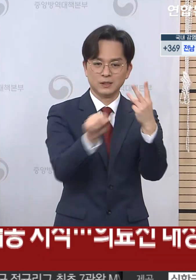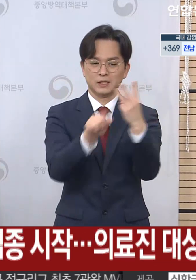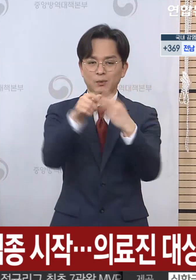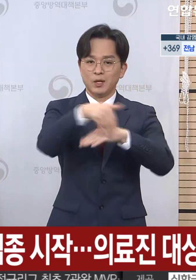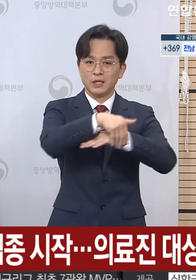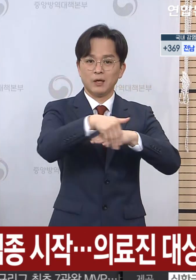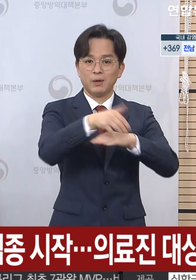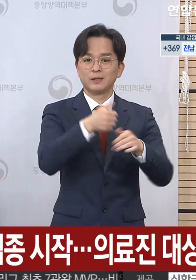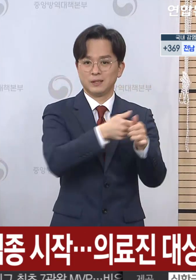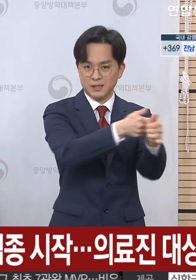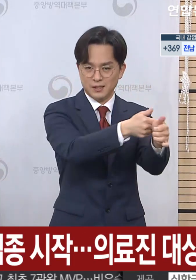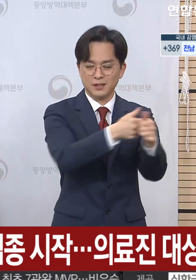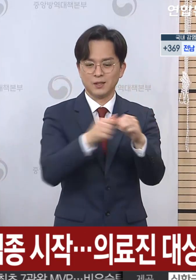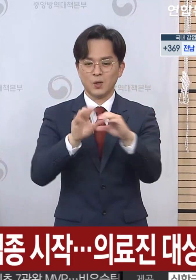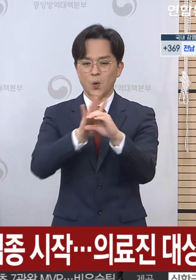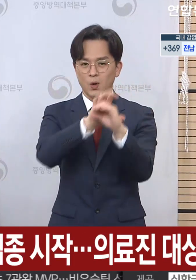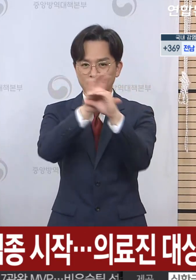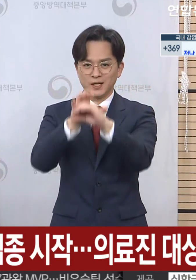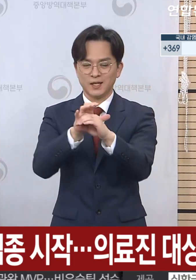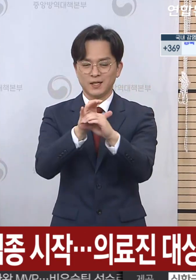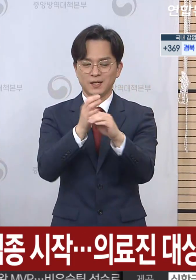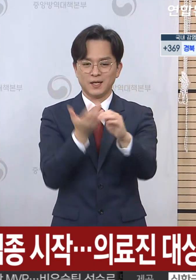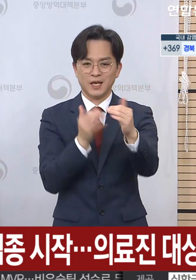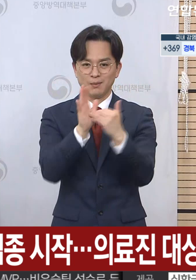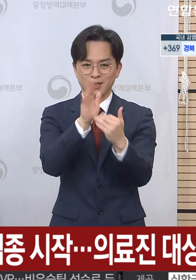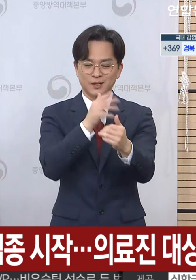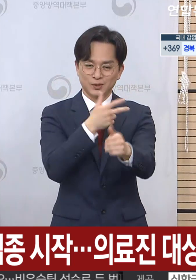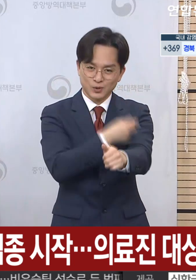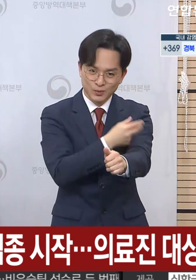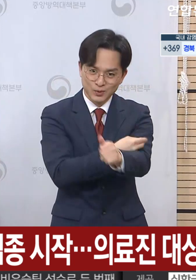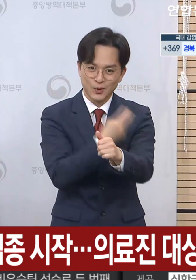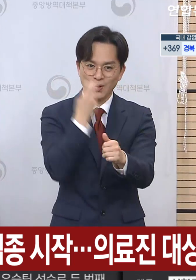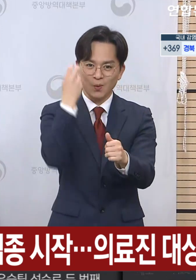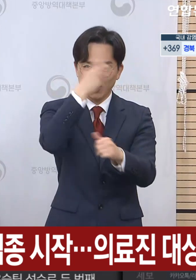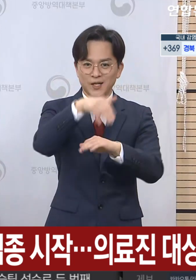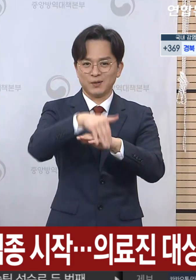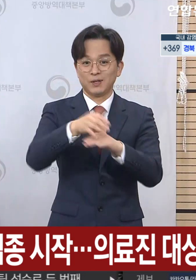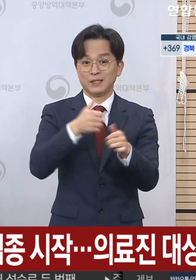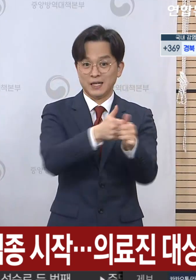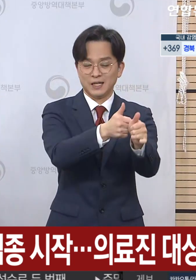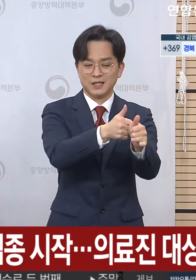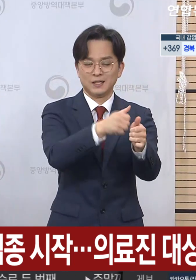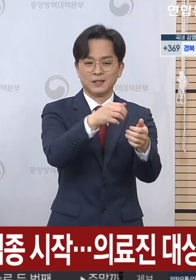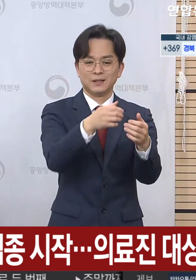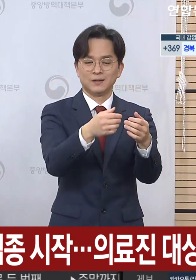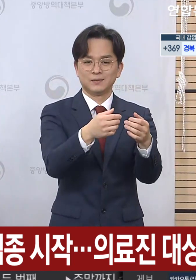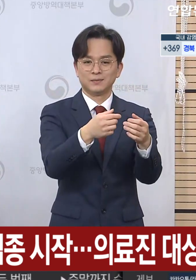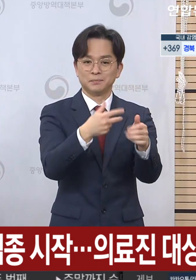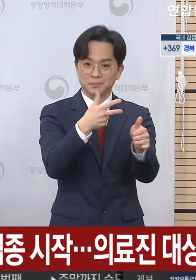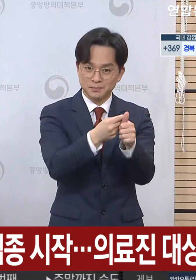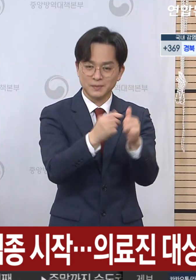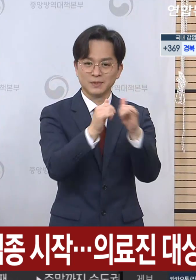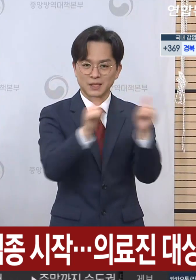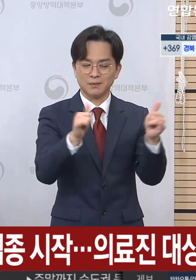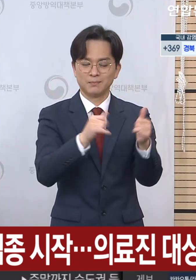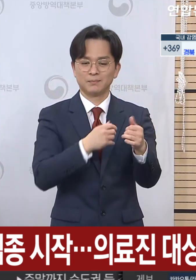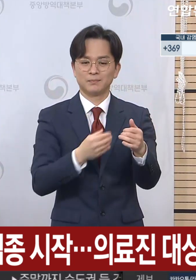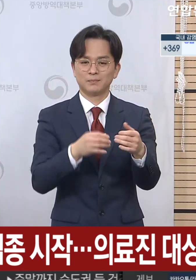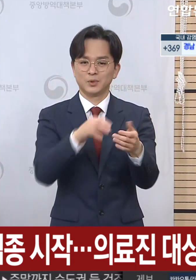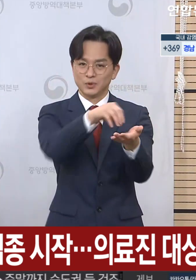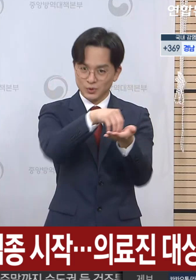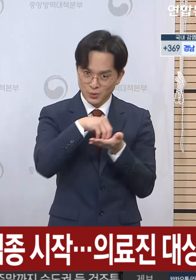일정에 따라 코로나19 예방접종 관리 시스템을 통해 접종 대상자 등록, 동의 절차 등을